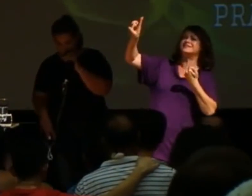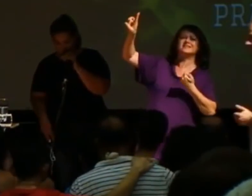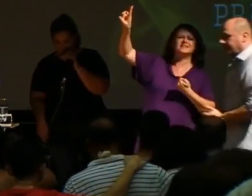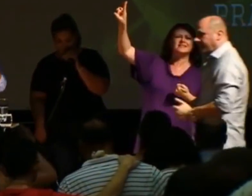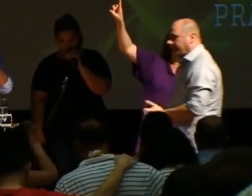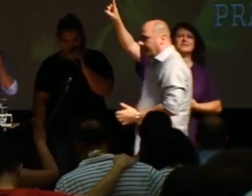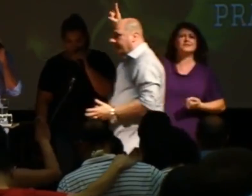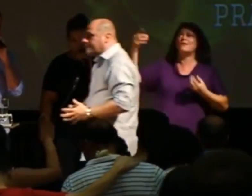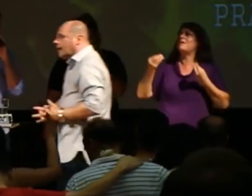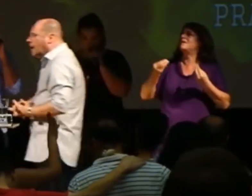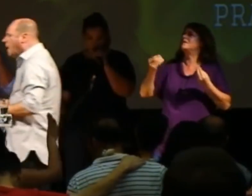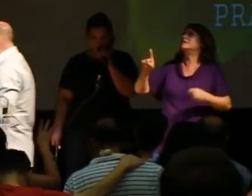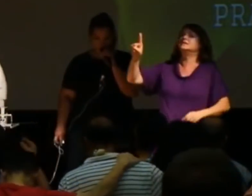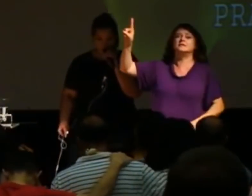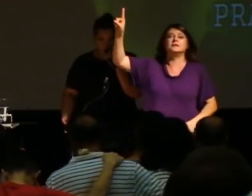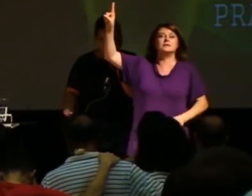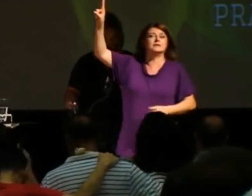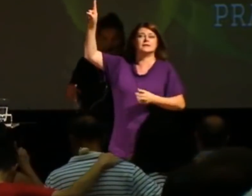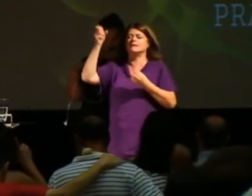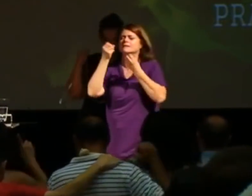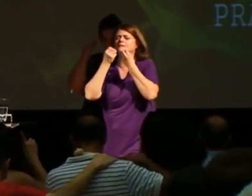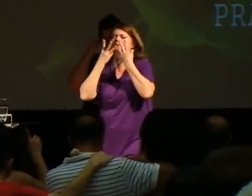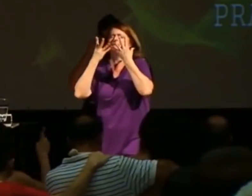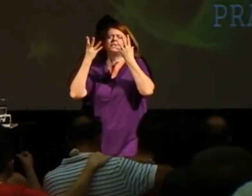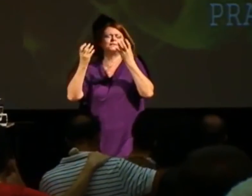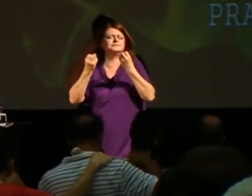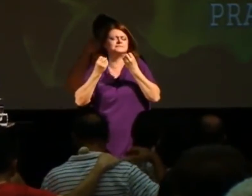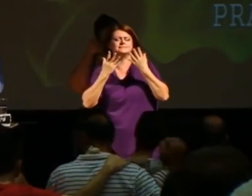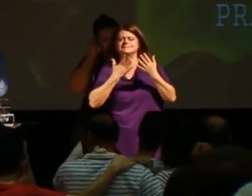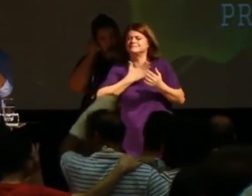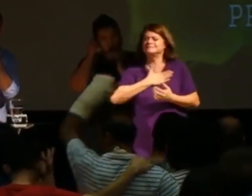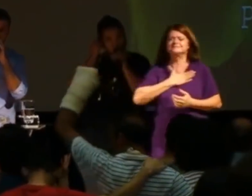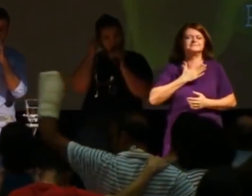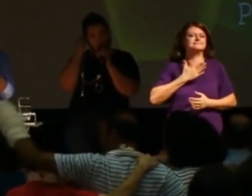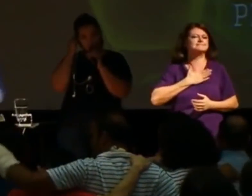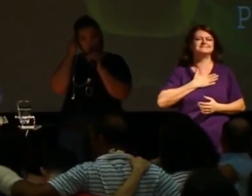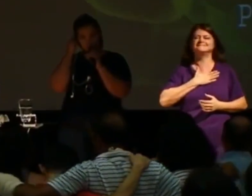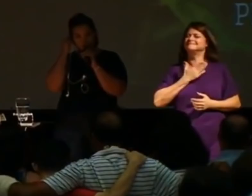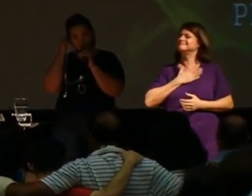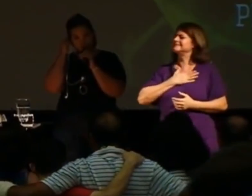Tem sido tão, tão bom pra mim.